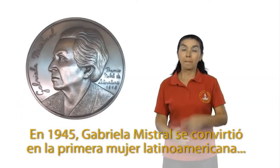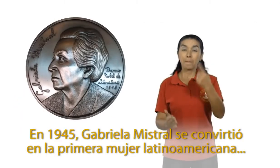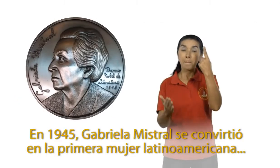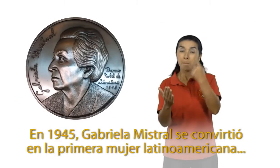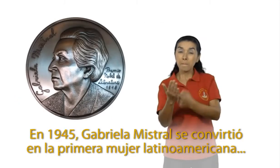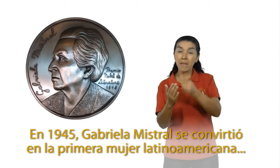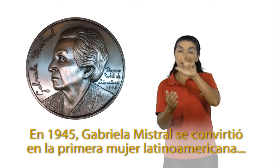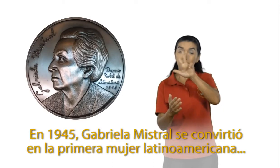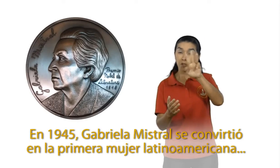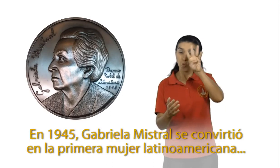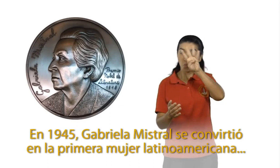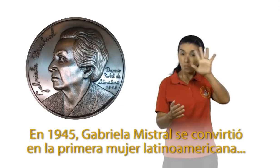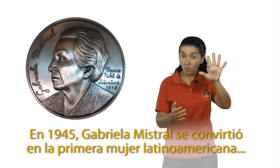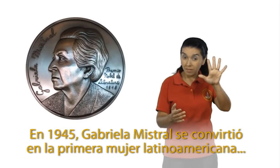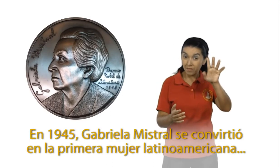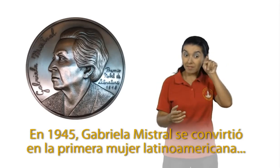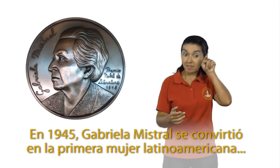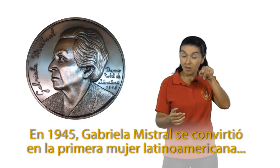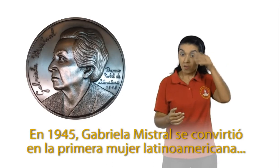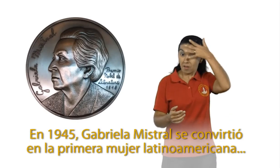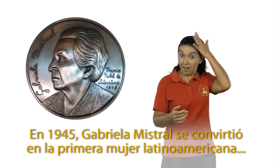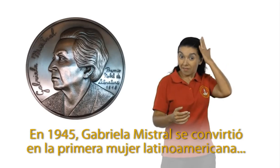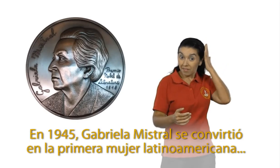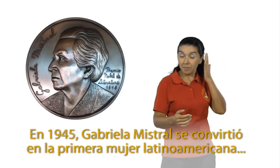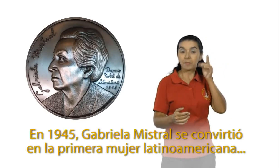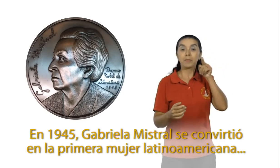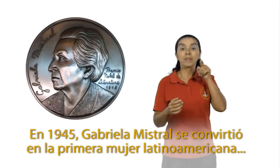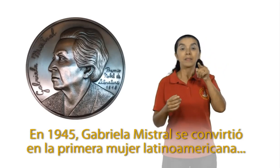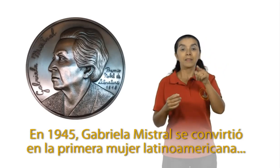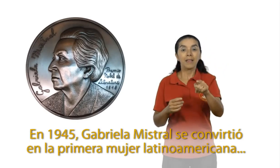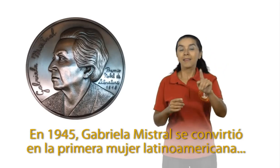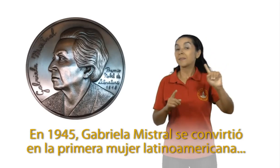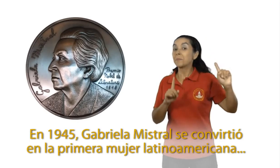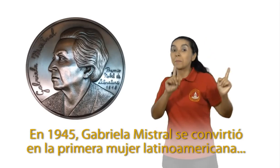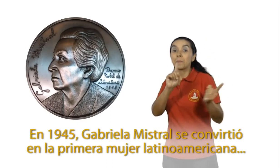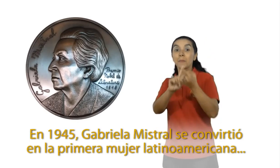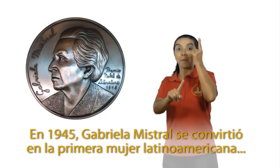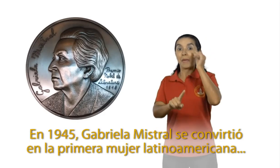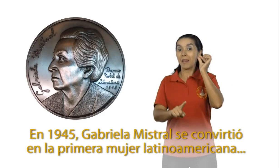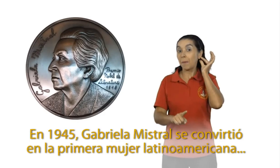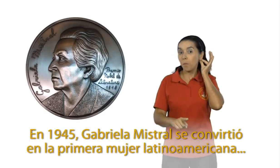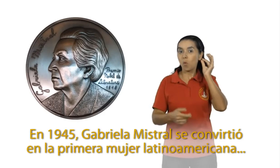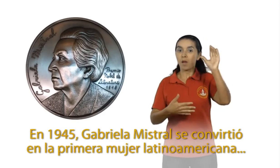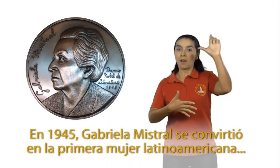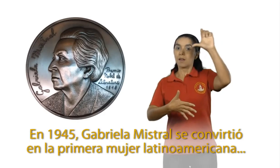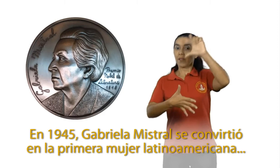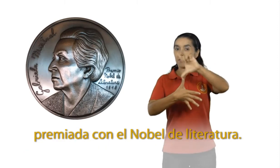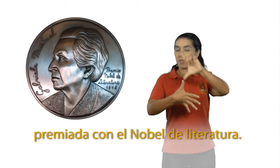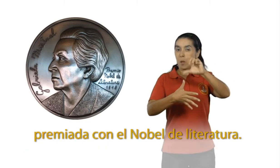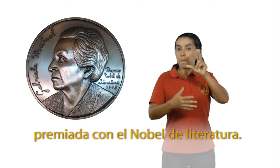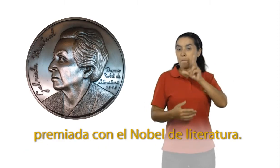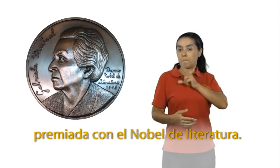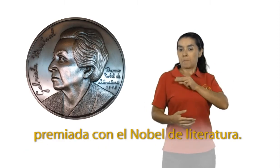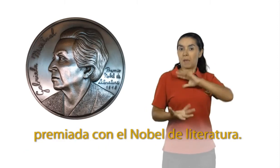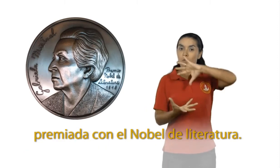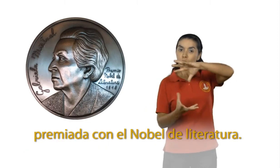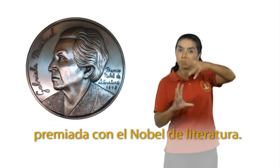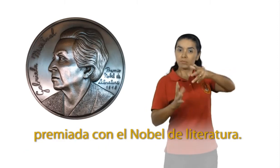En 1945, Gabriela Mistral se convirtió en la primera mujer latinoamericana premiada con el